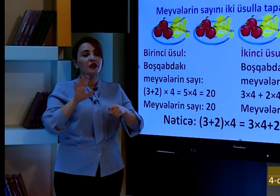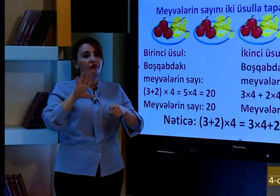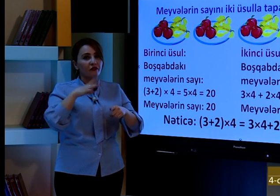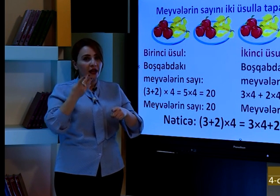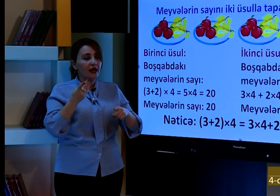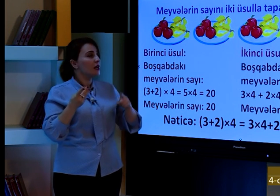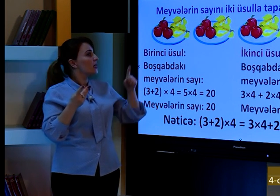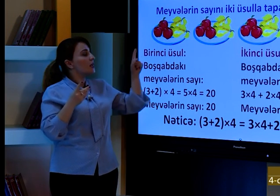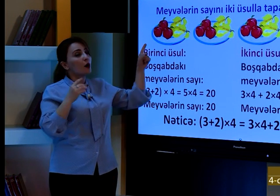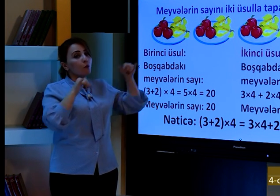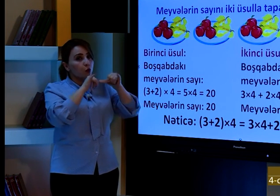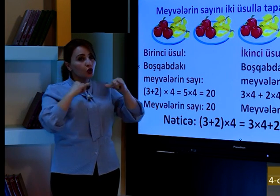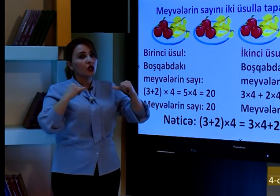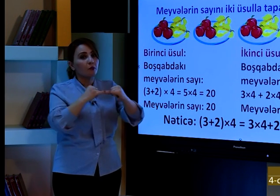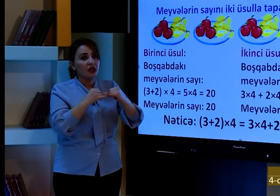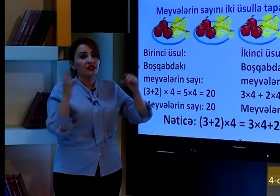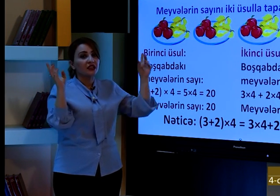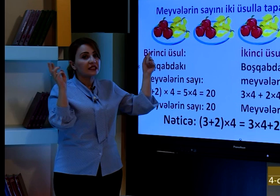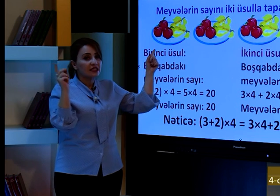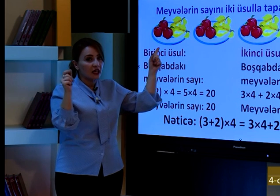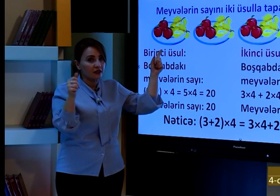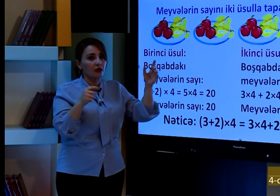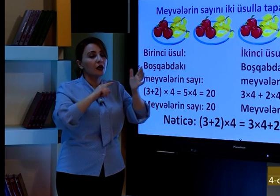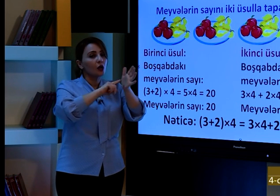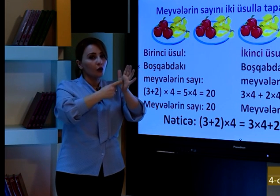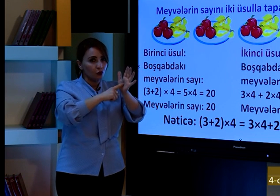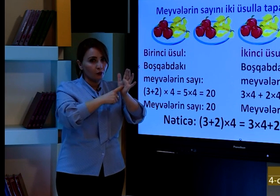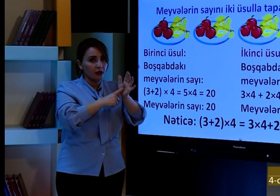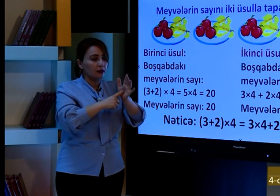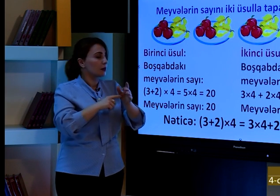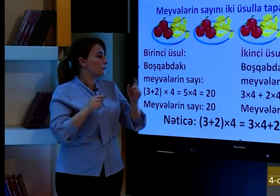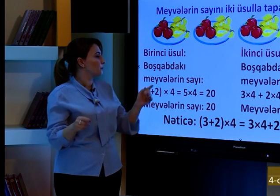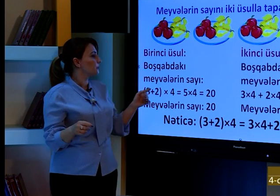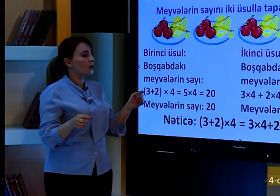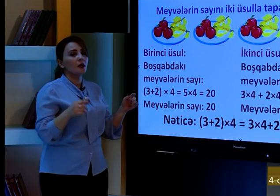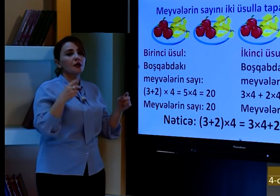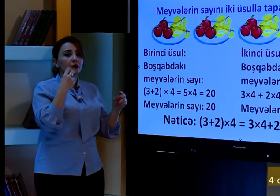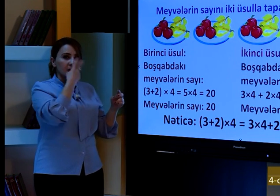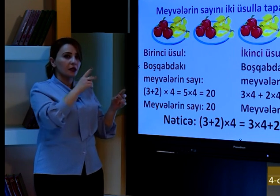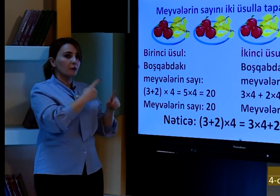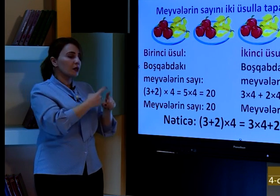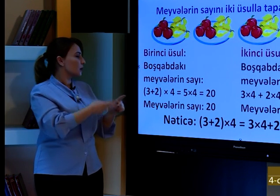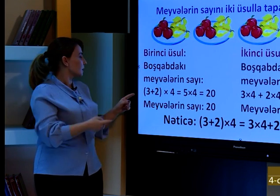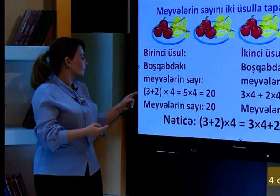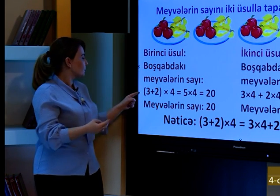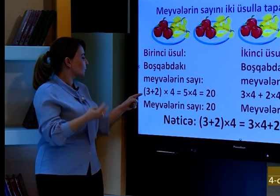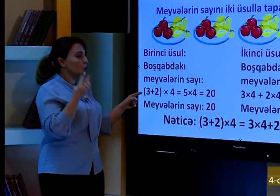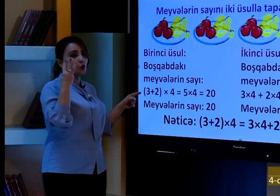və boş qabların sayına vurmalıyıq. Misala baxaq,